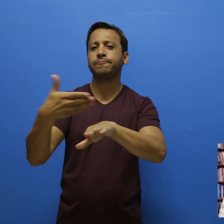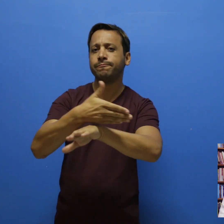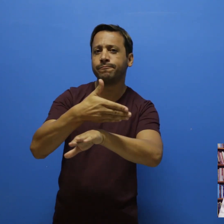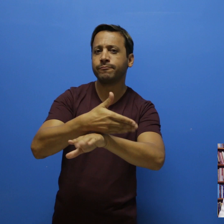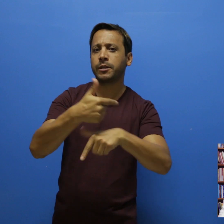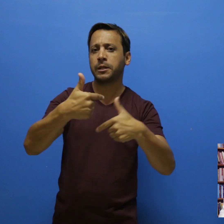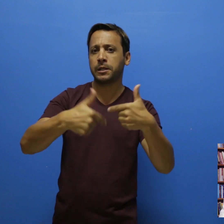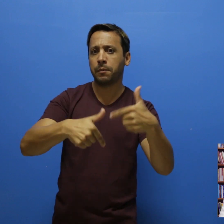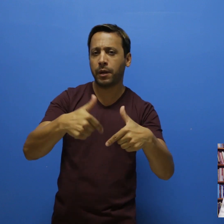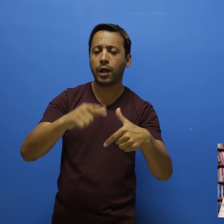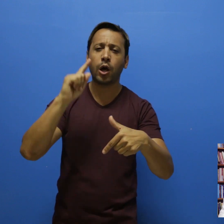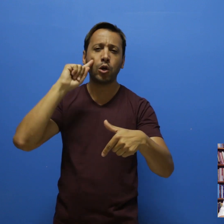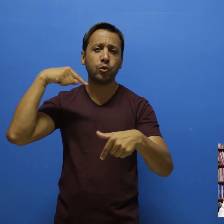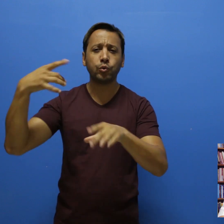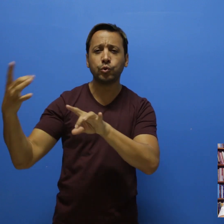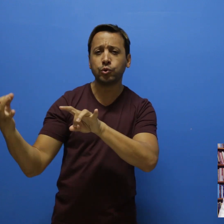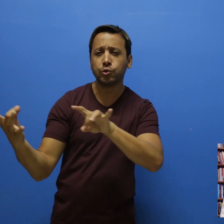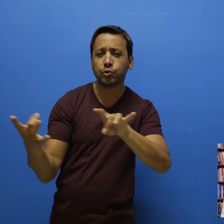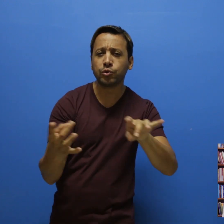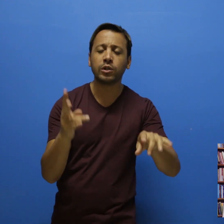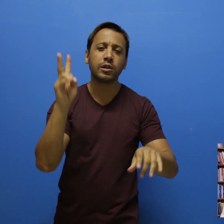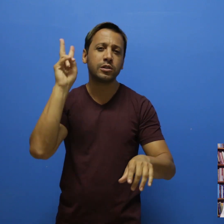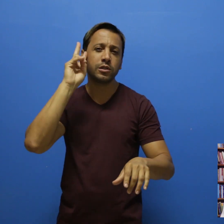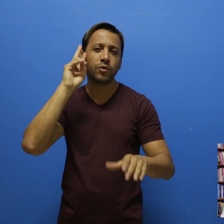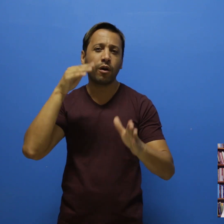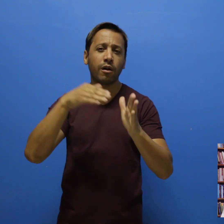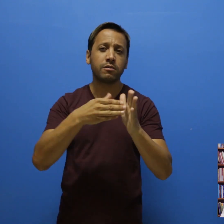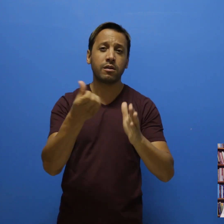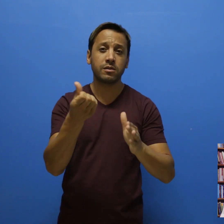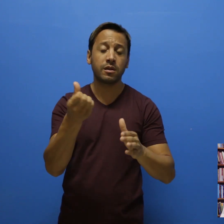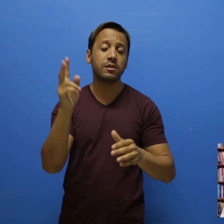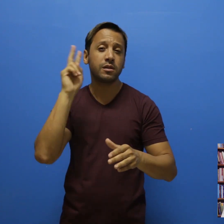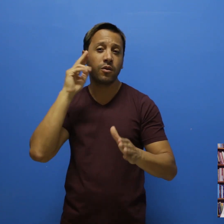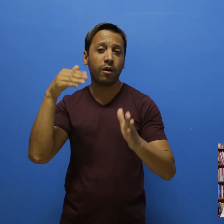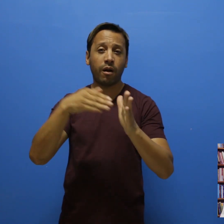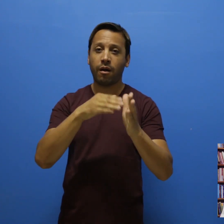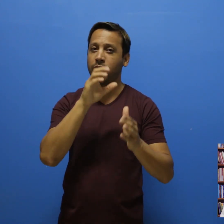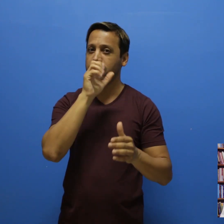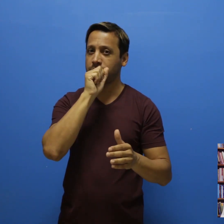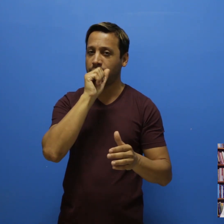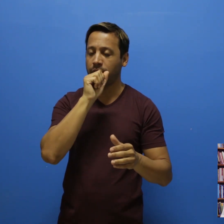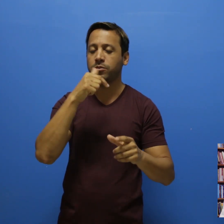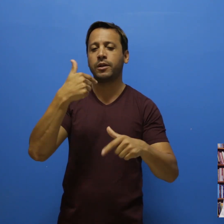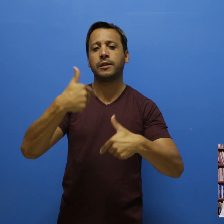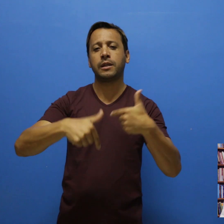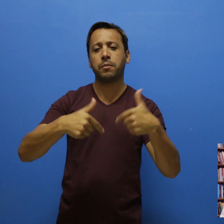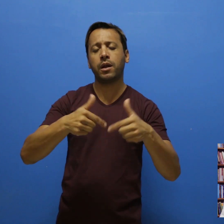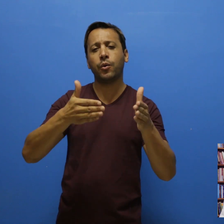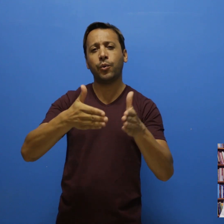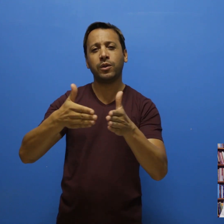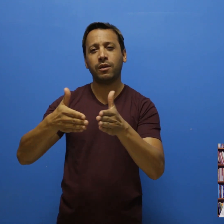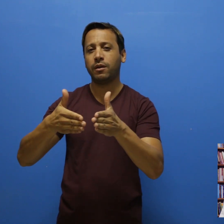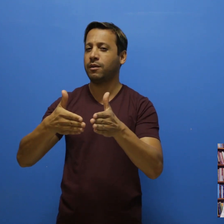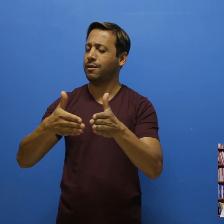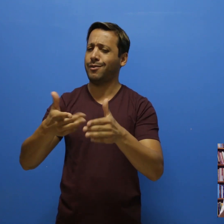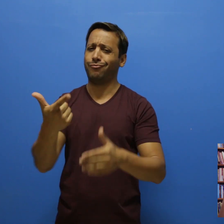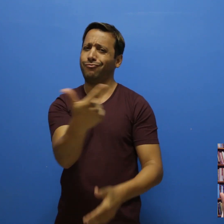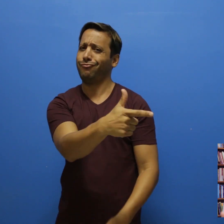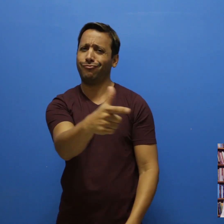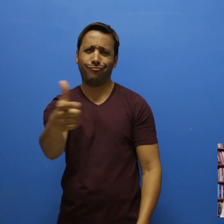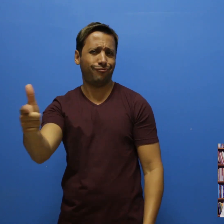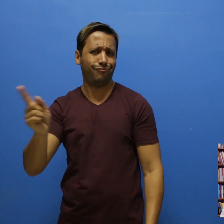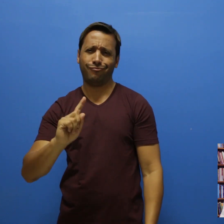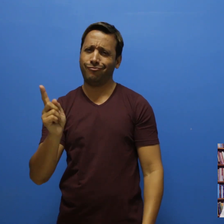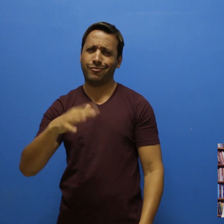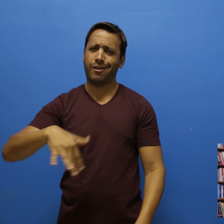de segunda a sexta, de segunda a sábado, e trabalhar de modo ordeiro. Mas isso não existia simplesmente na sociedade brasileira, e mesmo